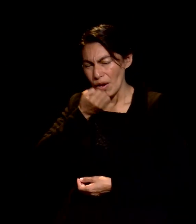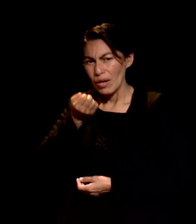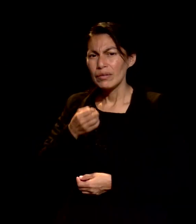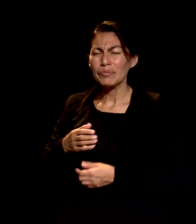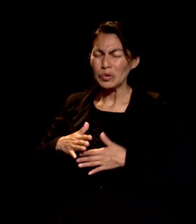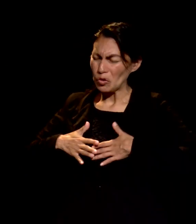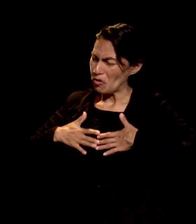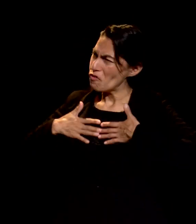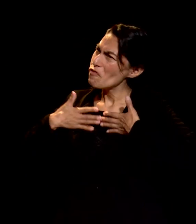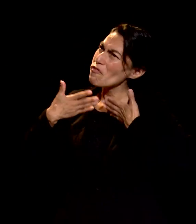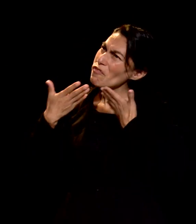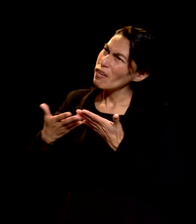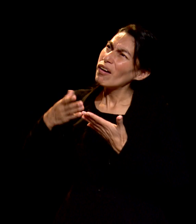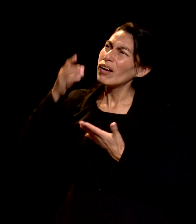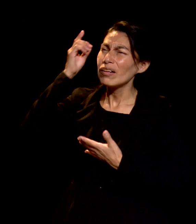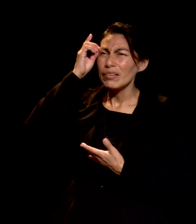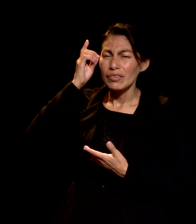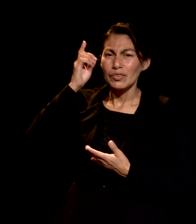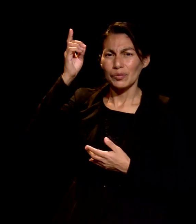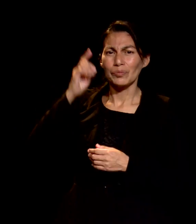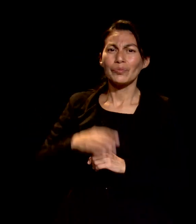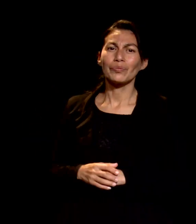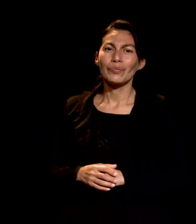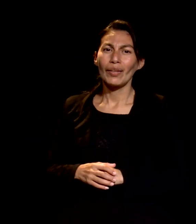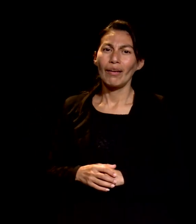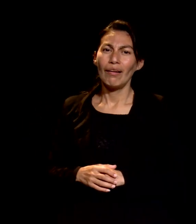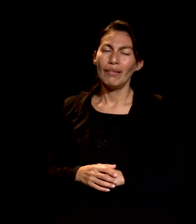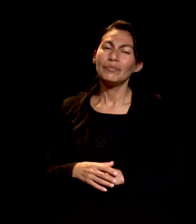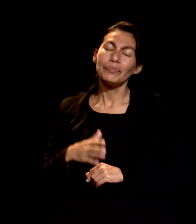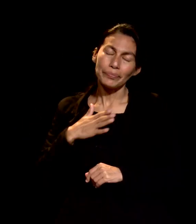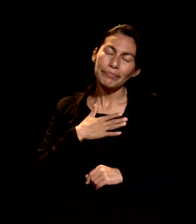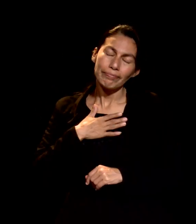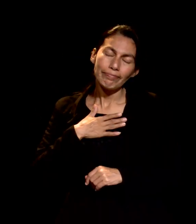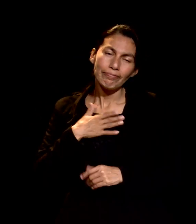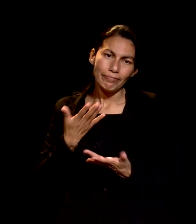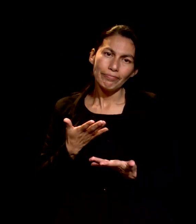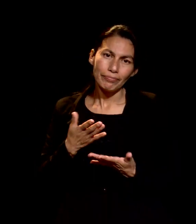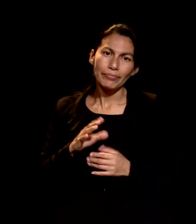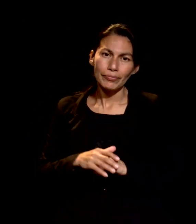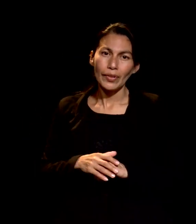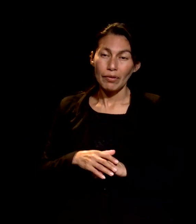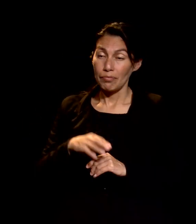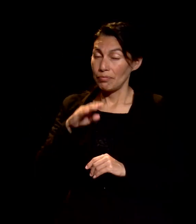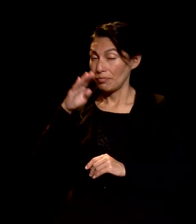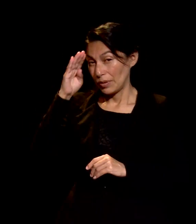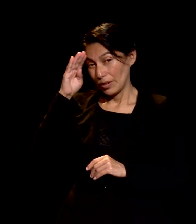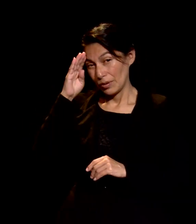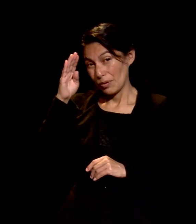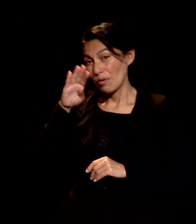mis hermanos es la confianza en Dios. Amén. Entonces, de ahí viene, yo creo, que ella nos enseñó